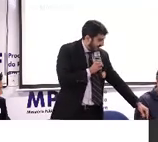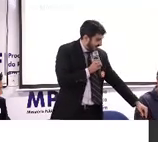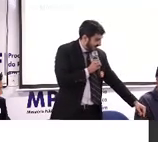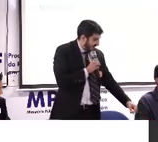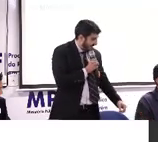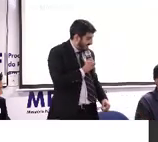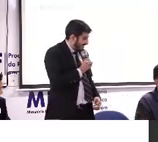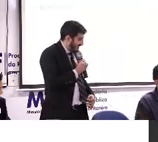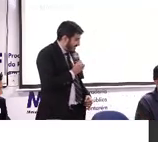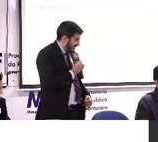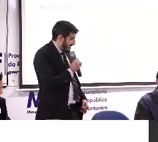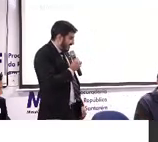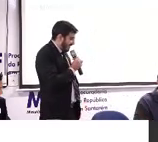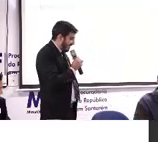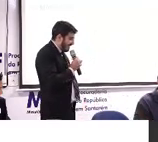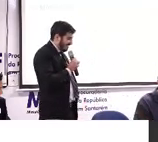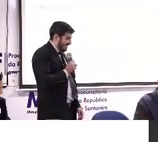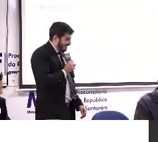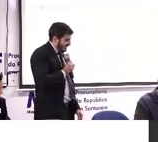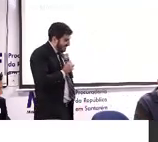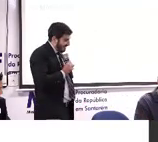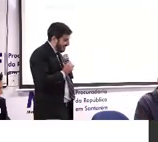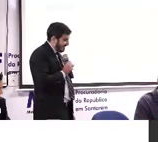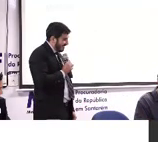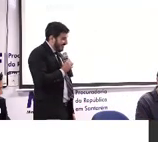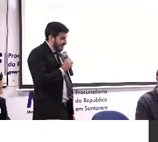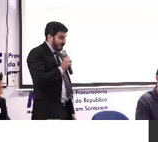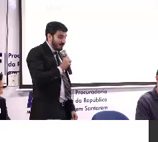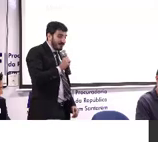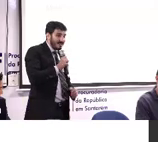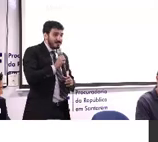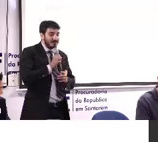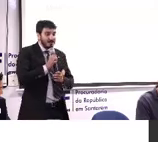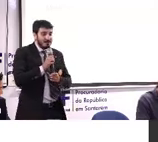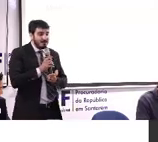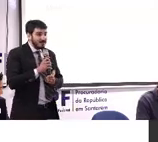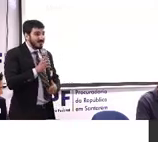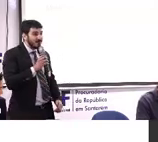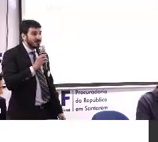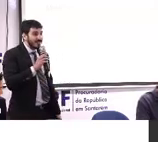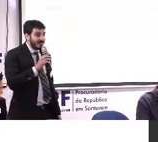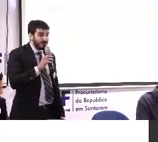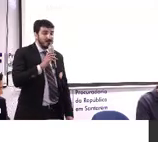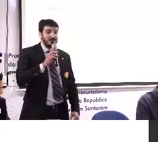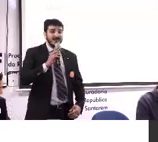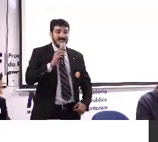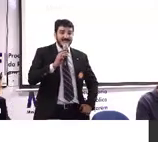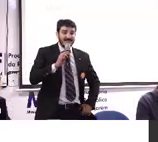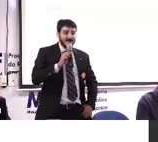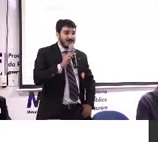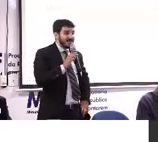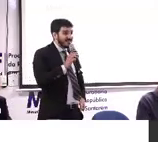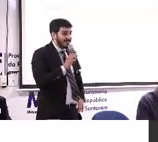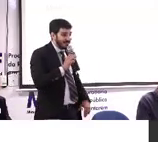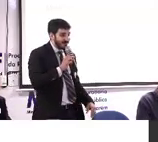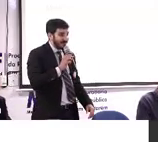é É sim nisso nós temos as tipologias do Estatuto da Criança